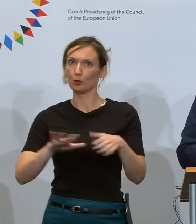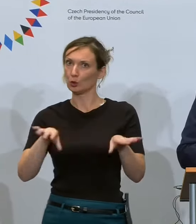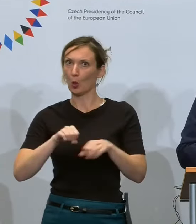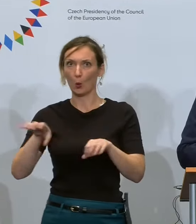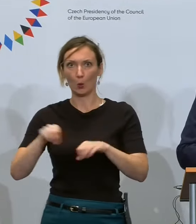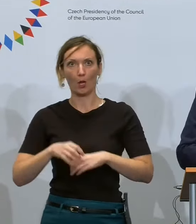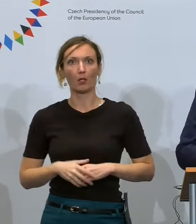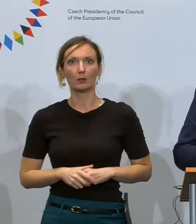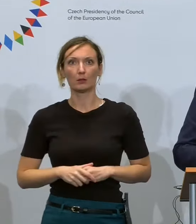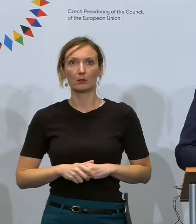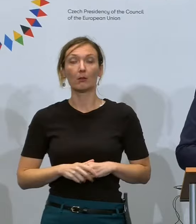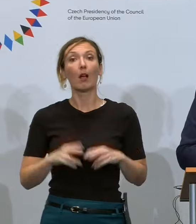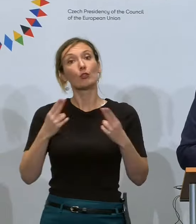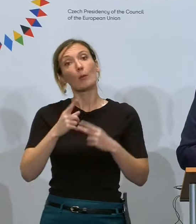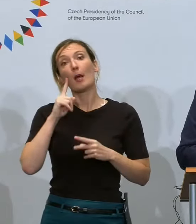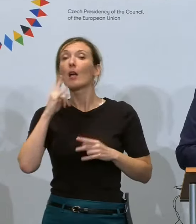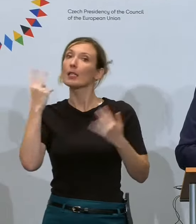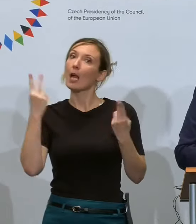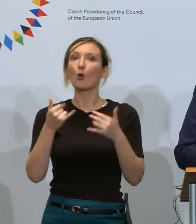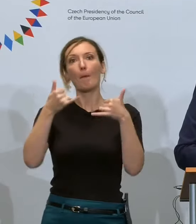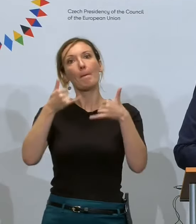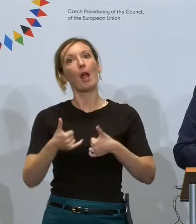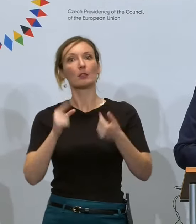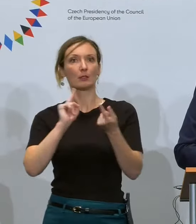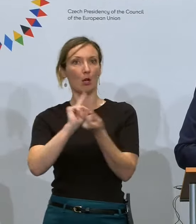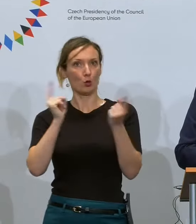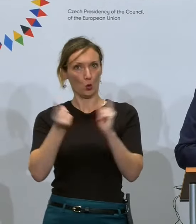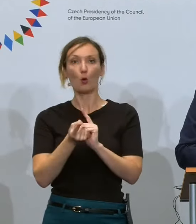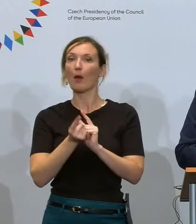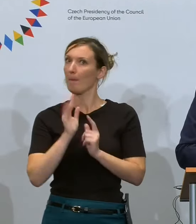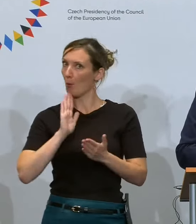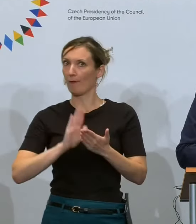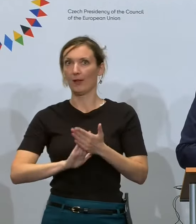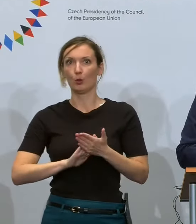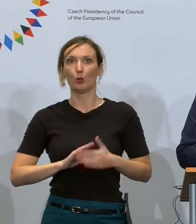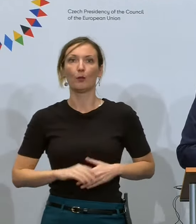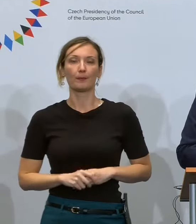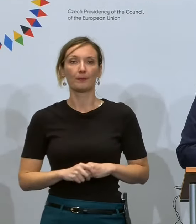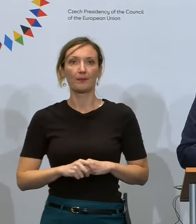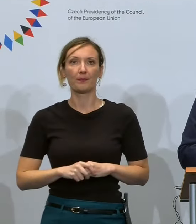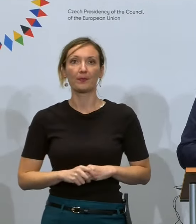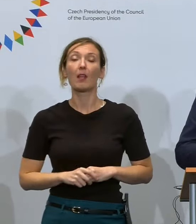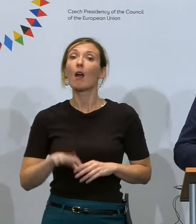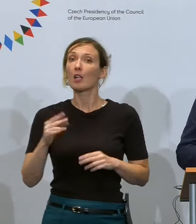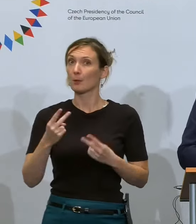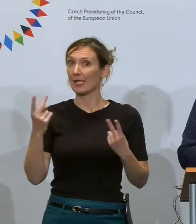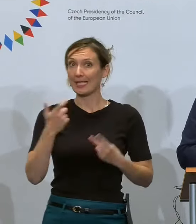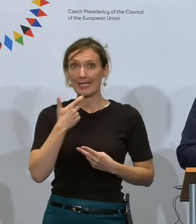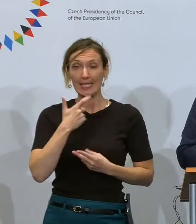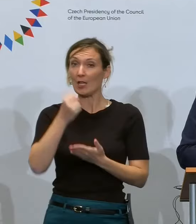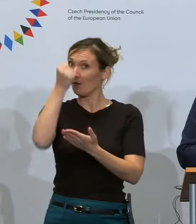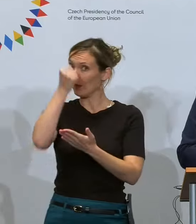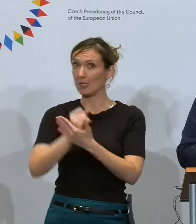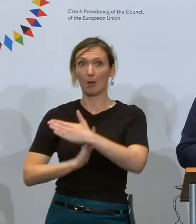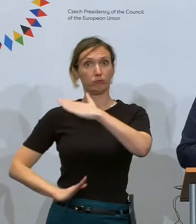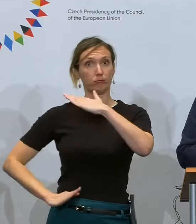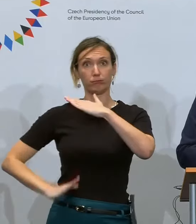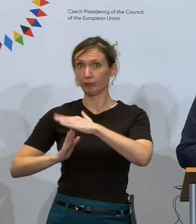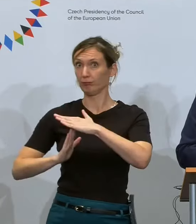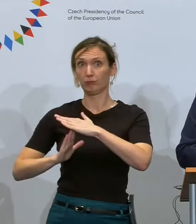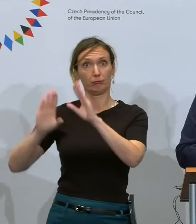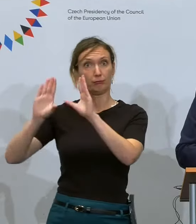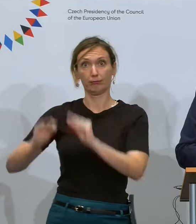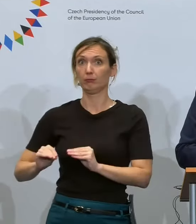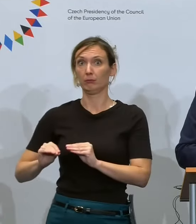to nazvat určitým pravým koncenzem, ale máme jasno v tom, že chceme plnou suspenzi vízové facilitační smlouvy, na